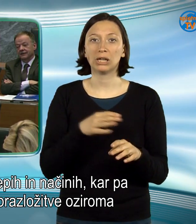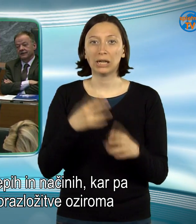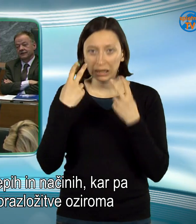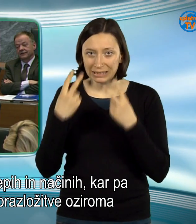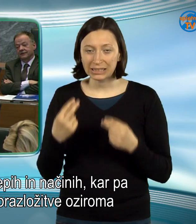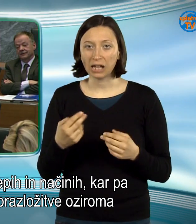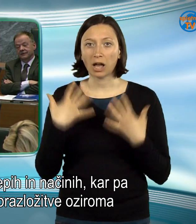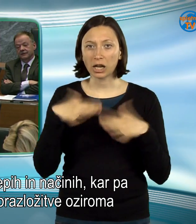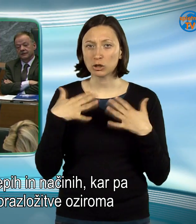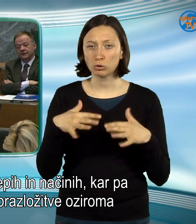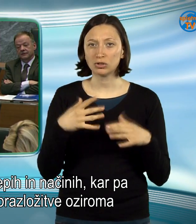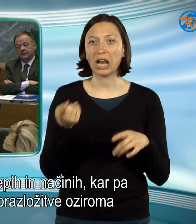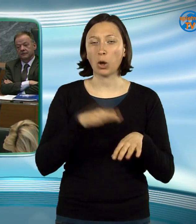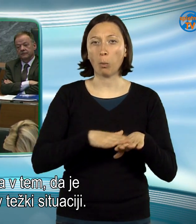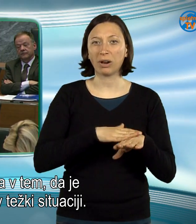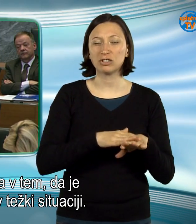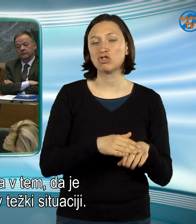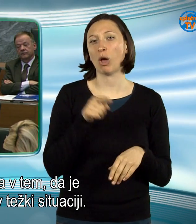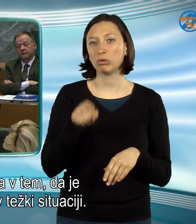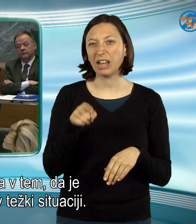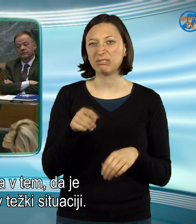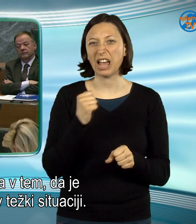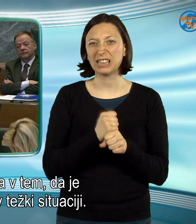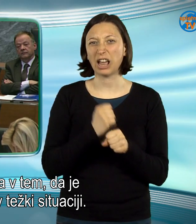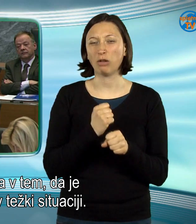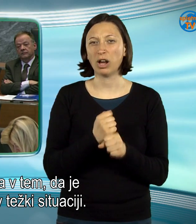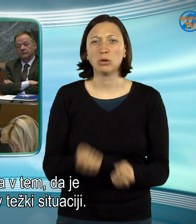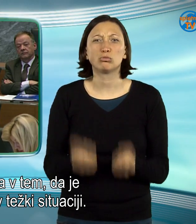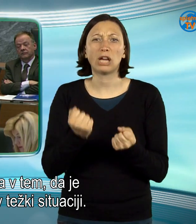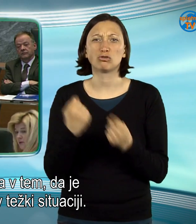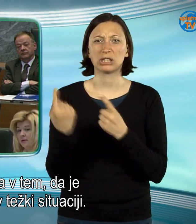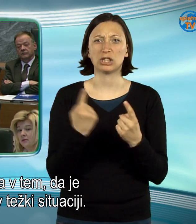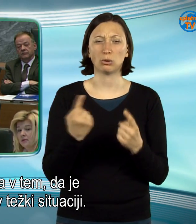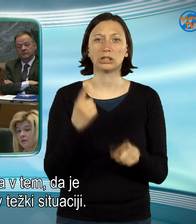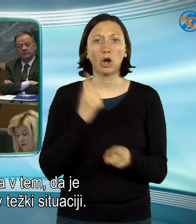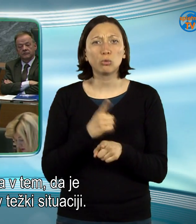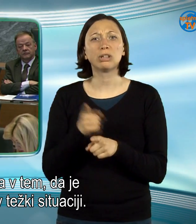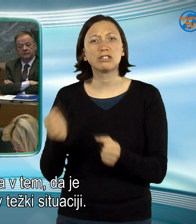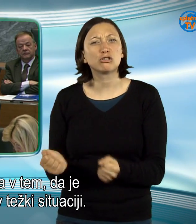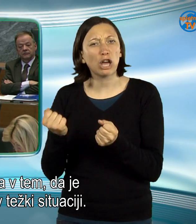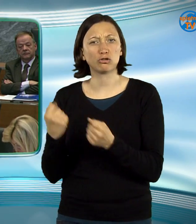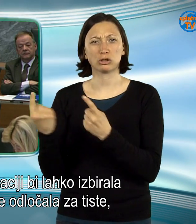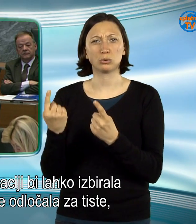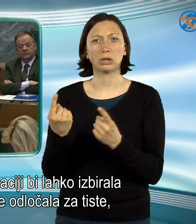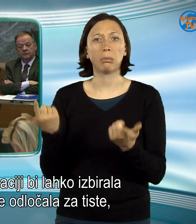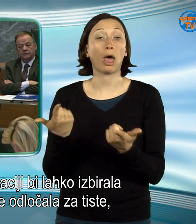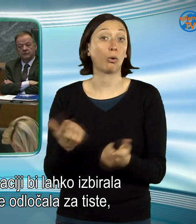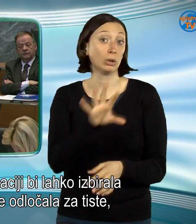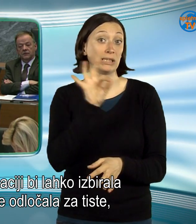iskati obrazložitve oziroma opravičila v tem, da je delovala v težki situaciji. Tudi v težki situaciji bi lahko